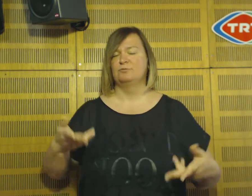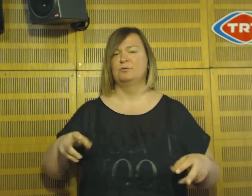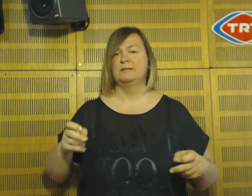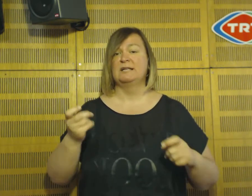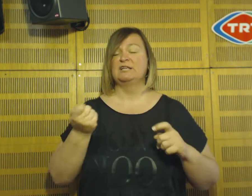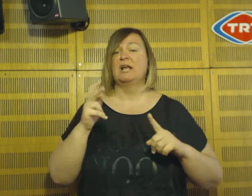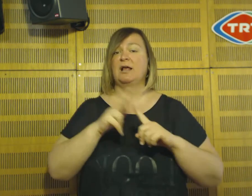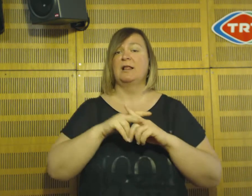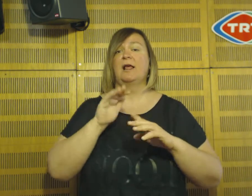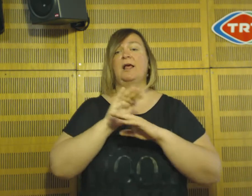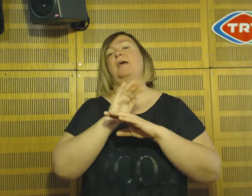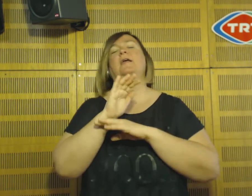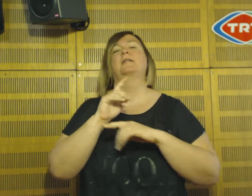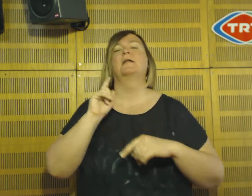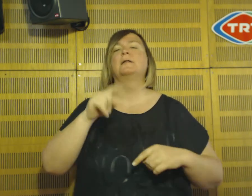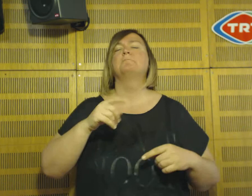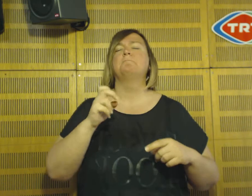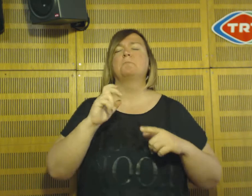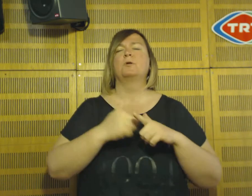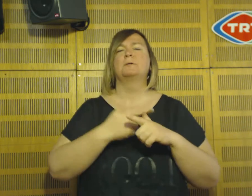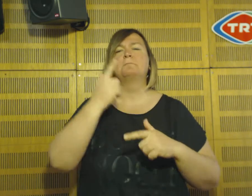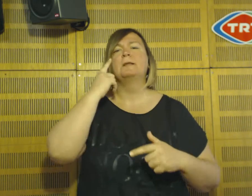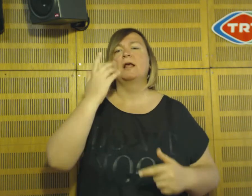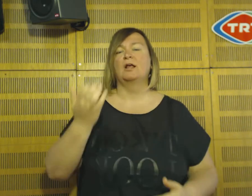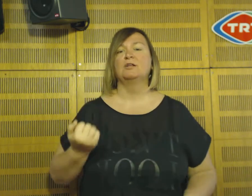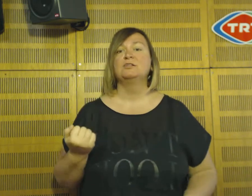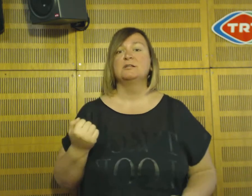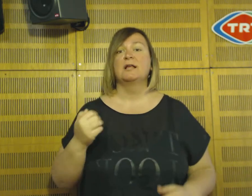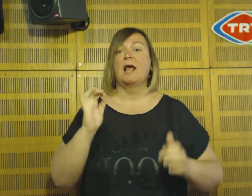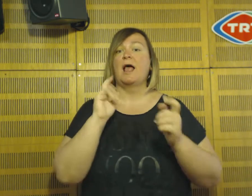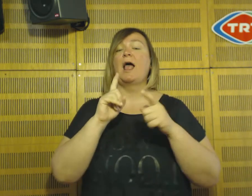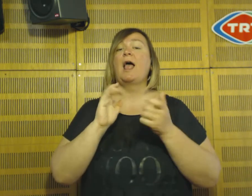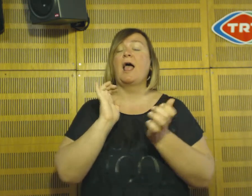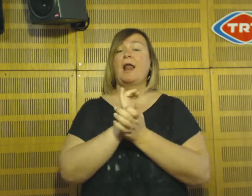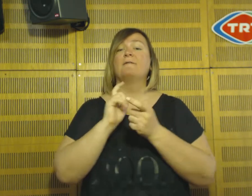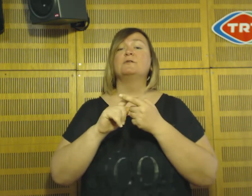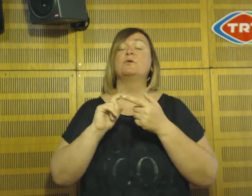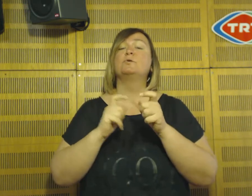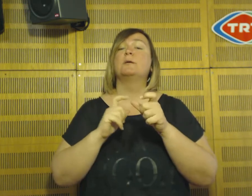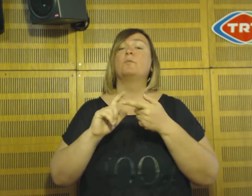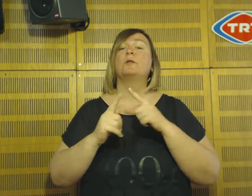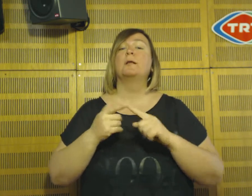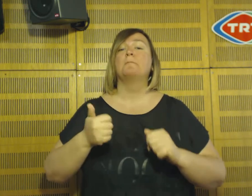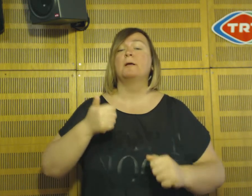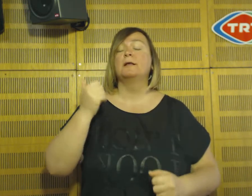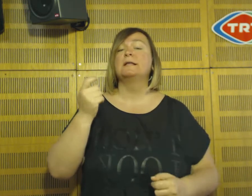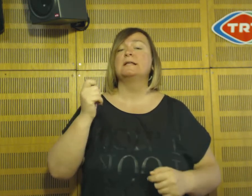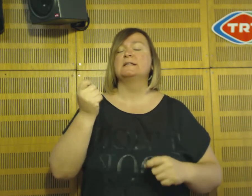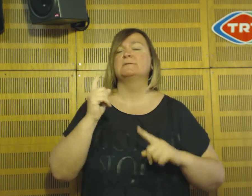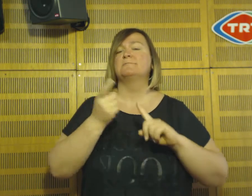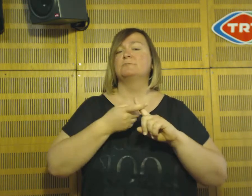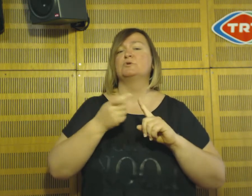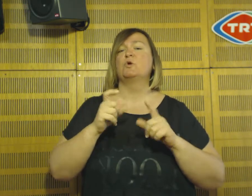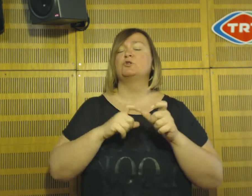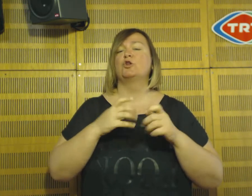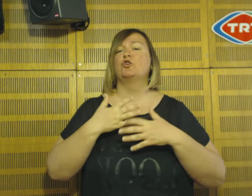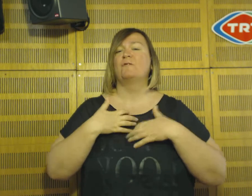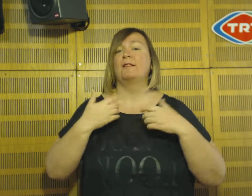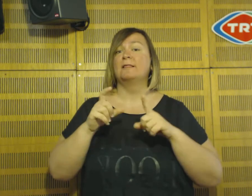Katıl Hayata Atıl projesi hakkında bilgi alacağız. Aile ve Sosyal Politikalar Bakanlığı İstihdam ve Sosyal Güvenlik Daire